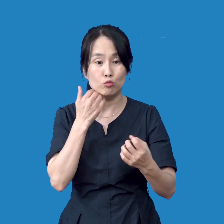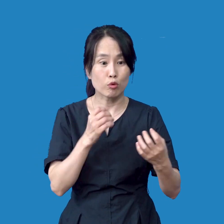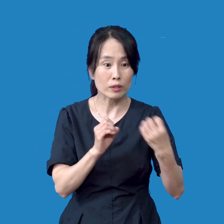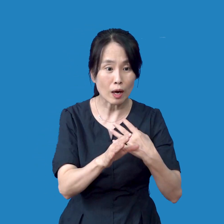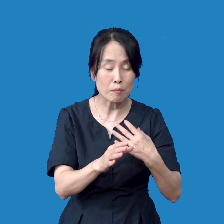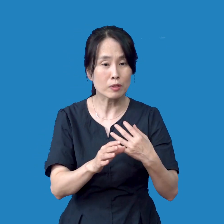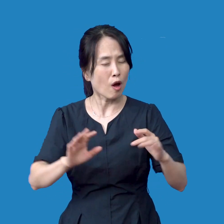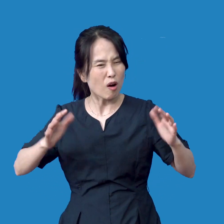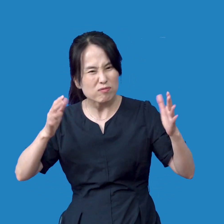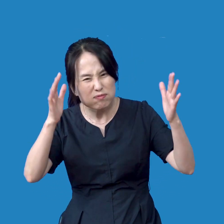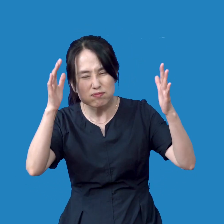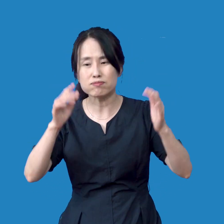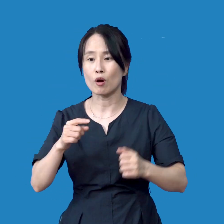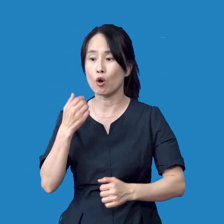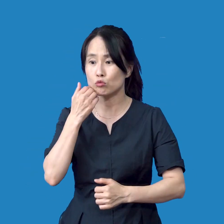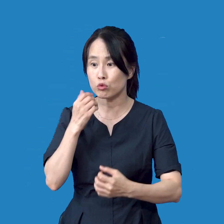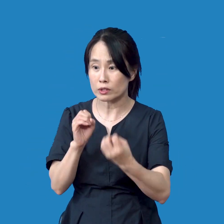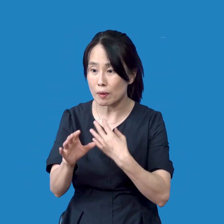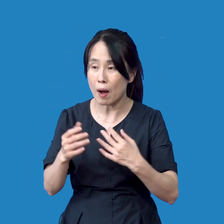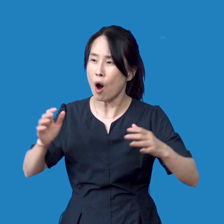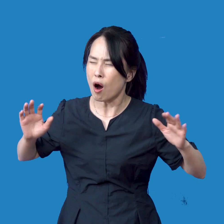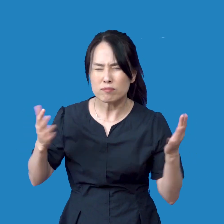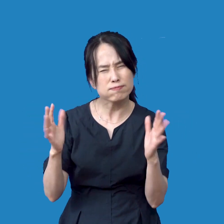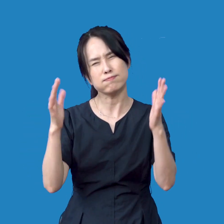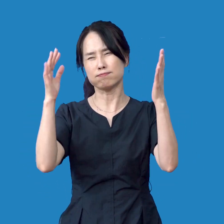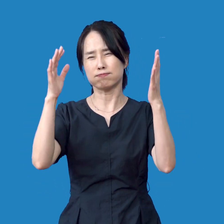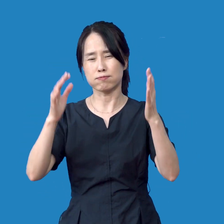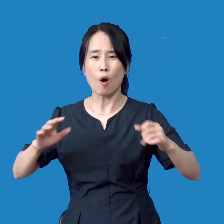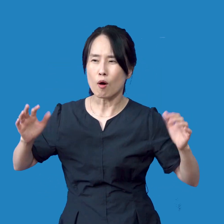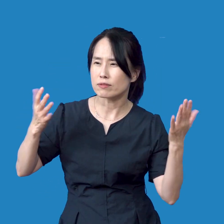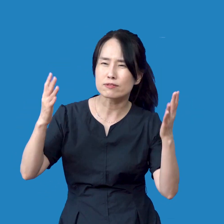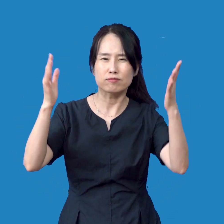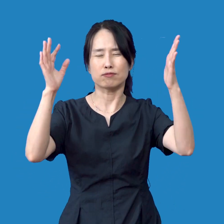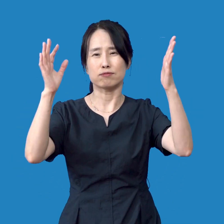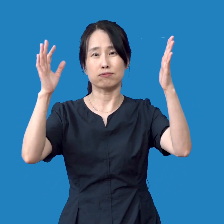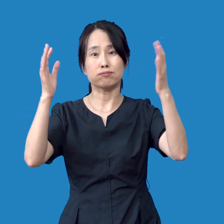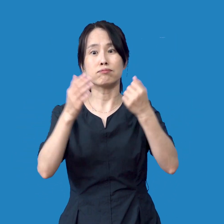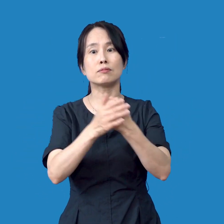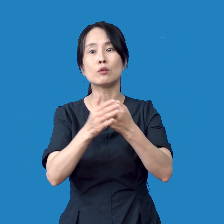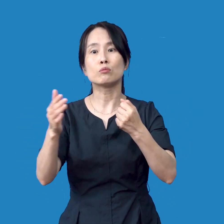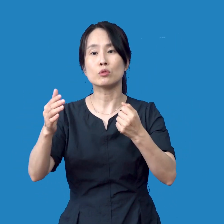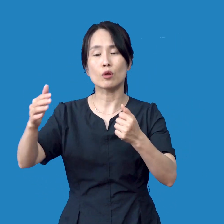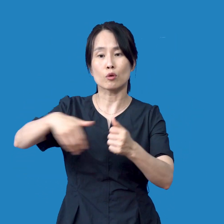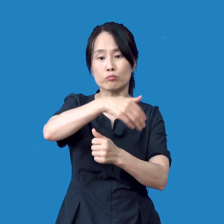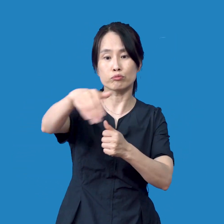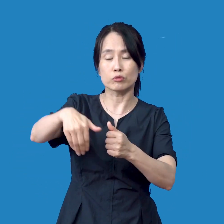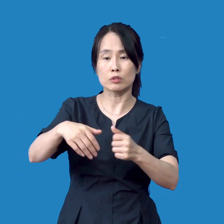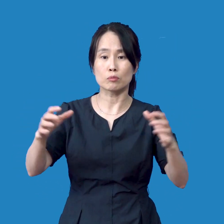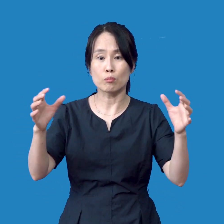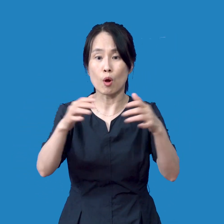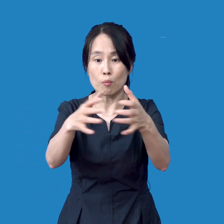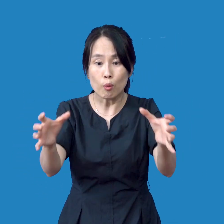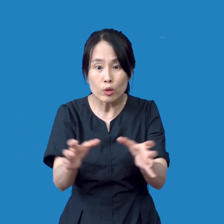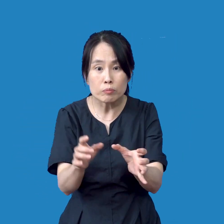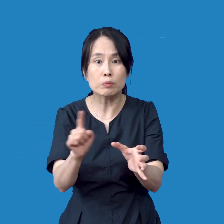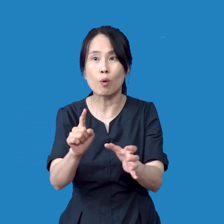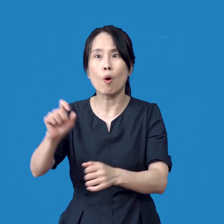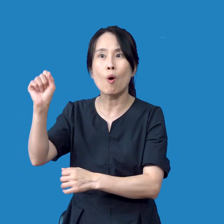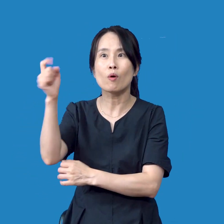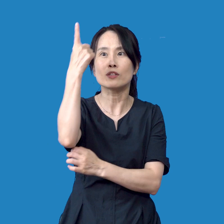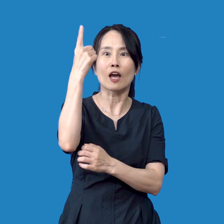때마다 열광적으로 박수를 치고, 또 누가 대답하면 또 열광적으로 박수를 치고, 그렇게 하니까 그 모임이 마치 무슨